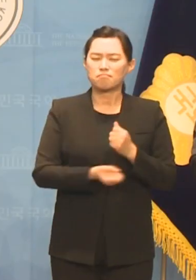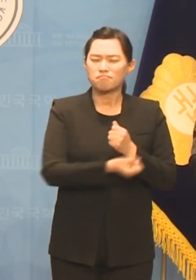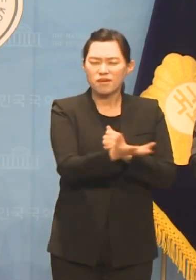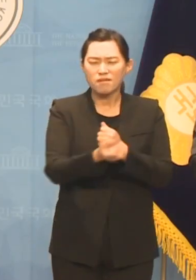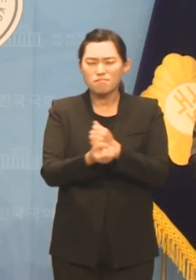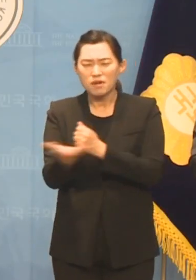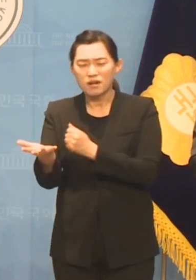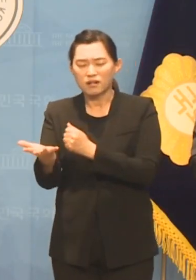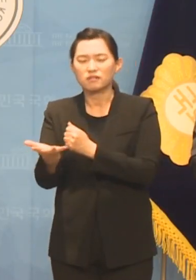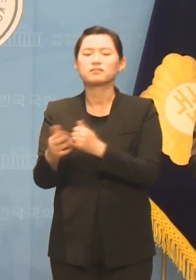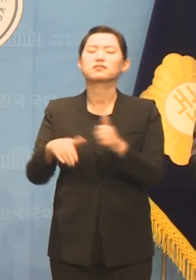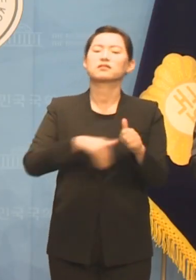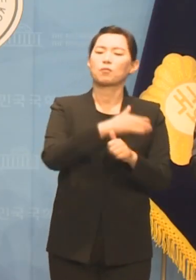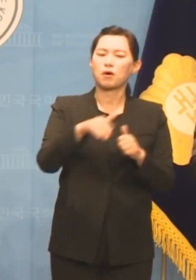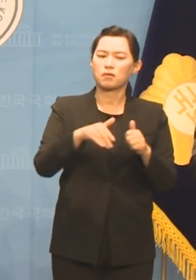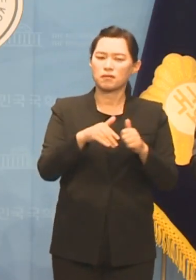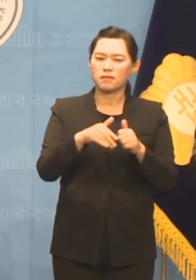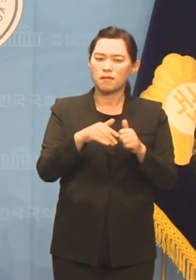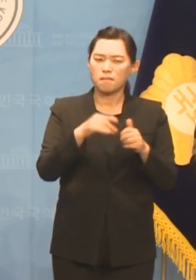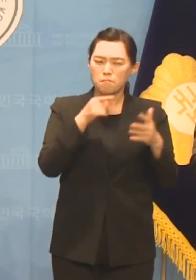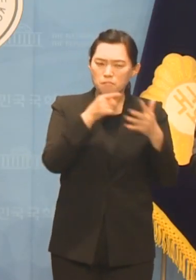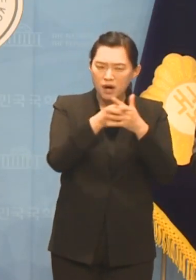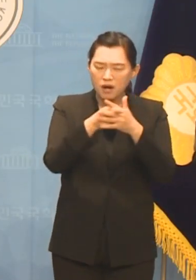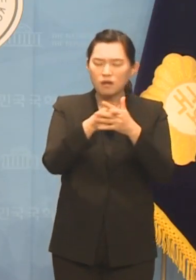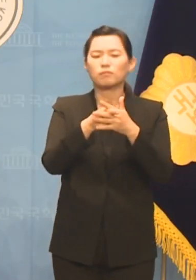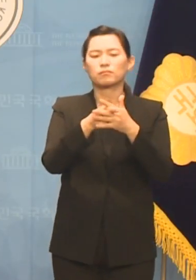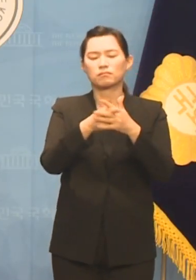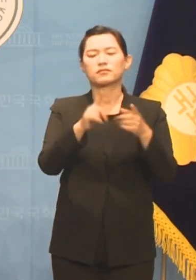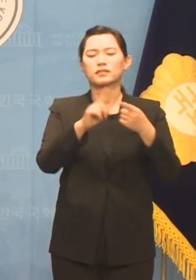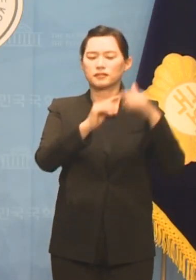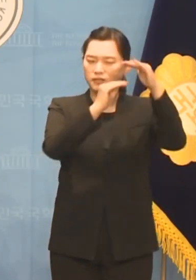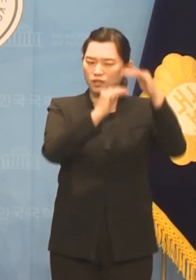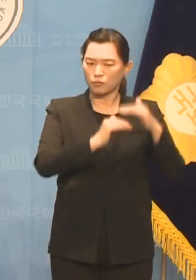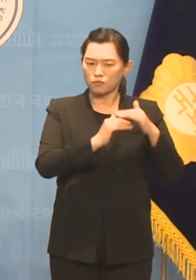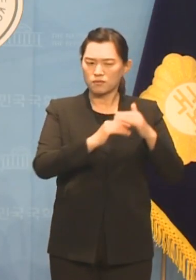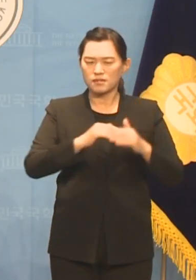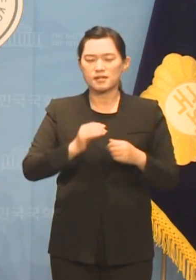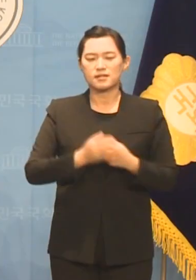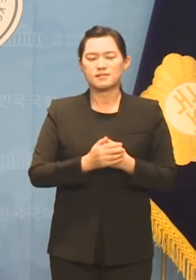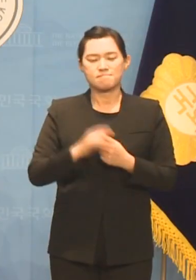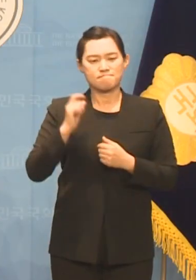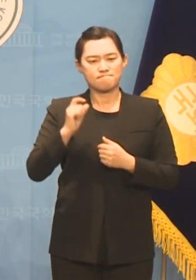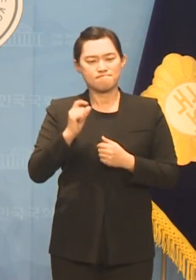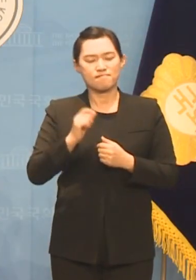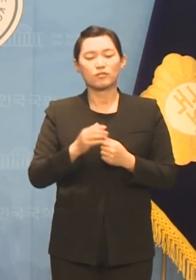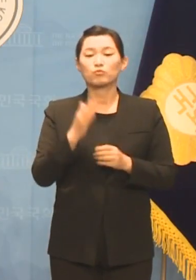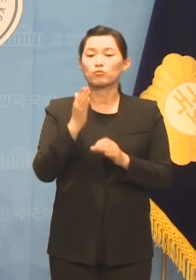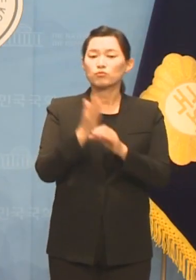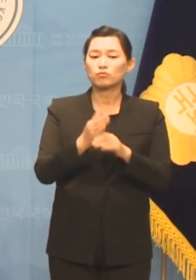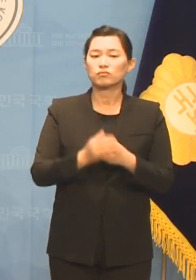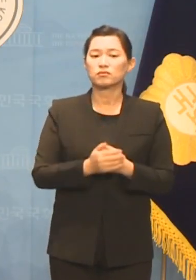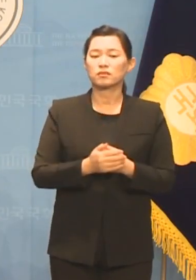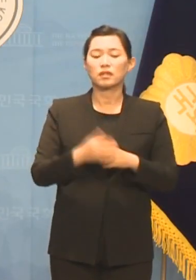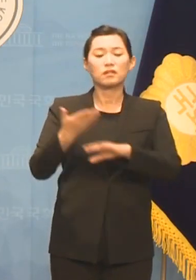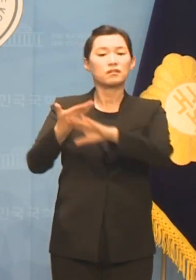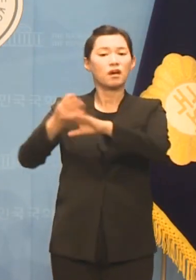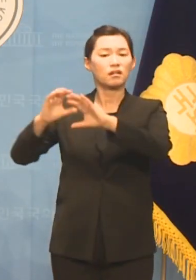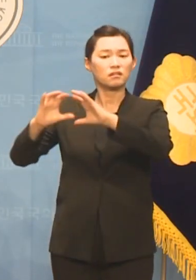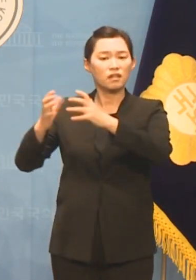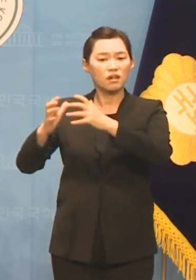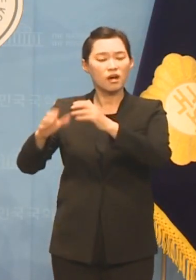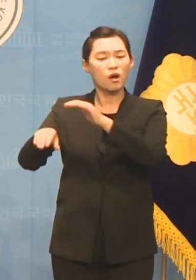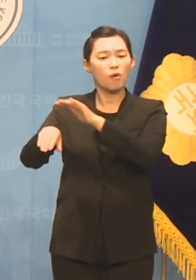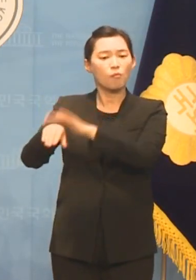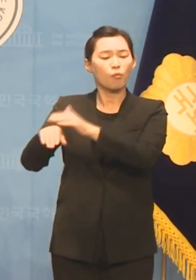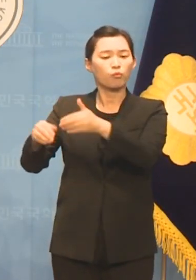살포하는 상황을 포착하고 이에 대해서 대응을 강화하고 있습니다. 최근 해외 보수